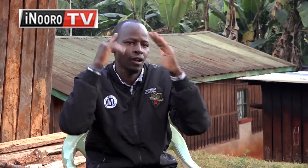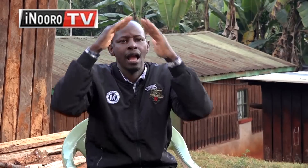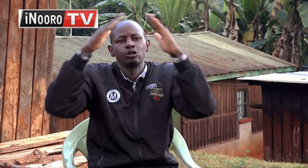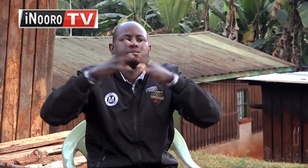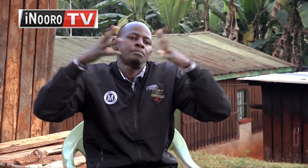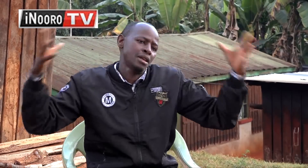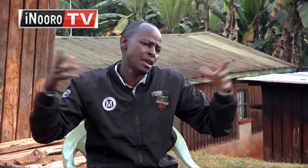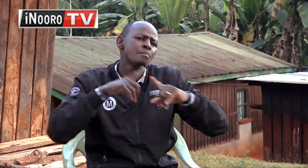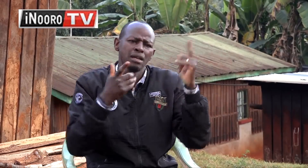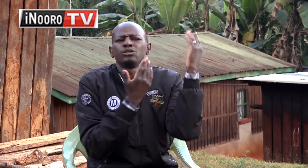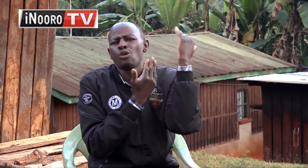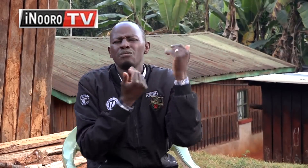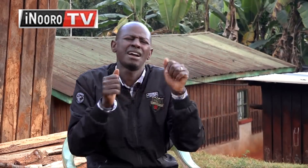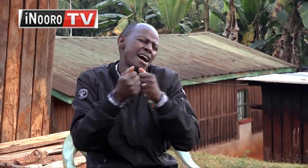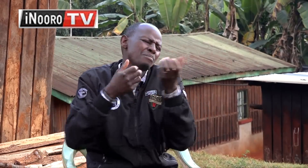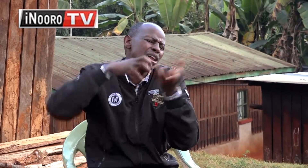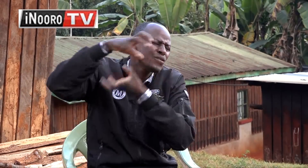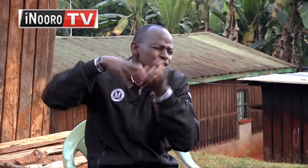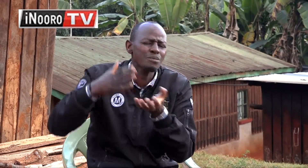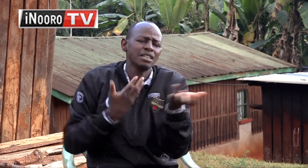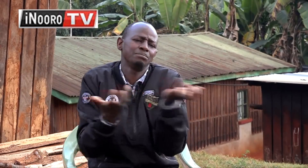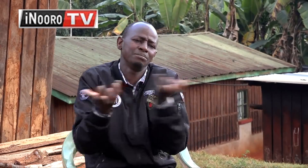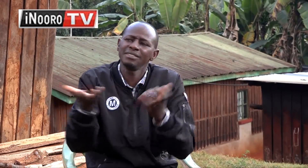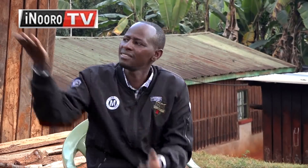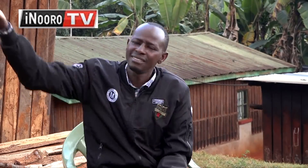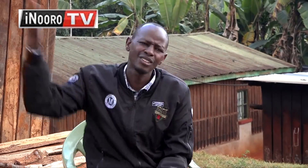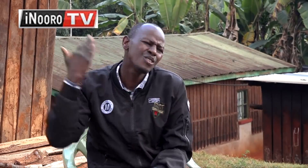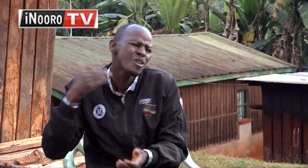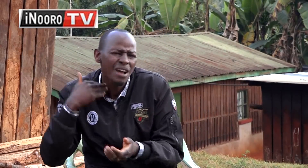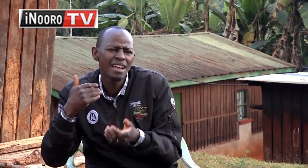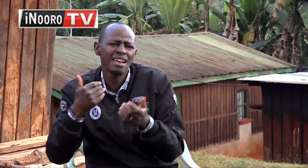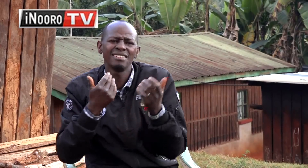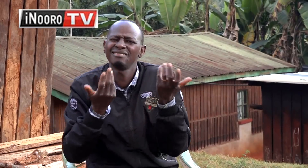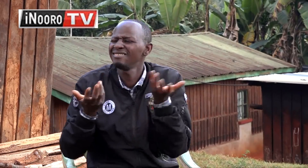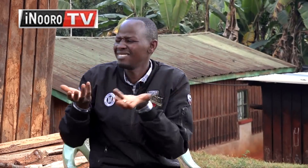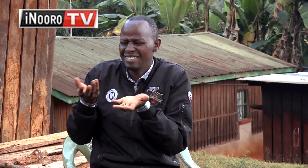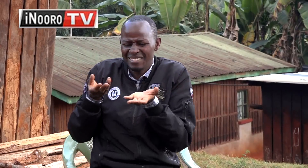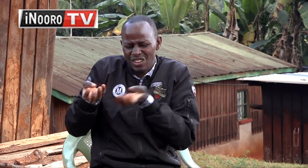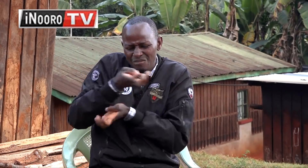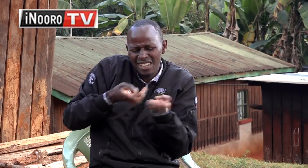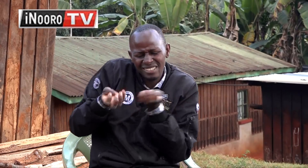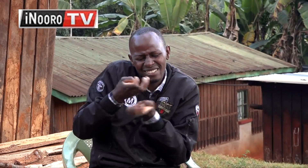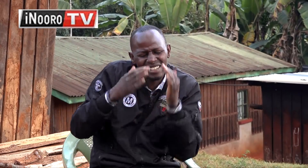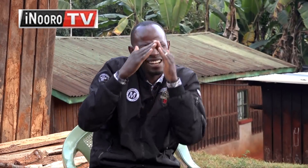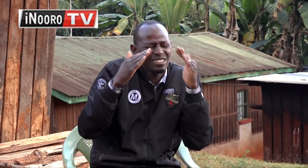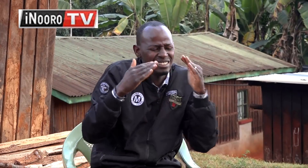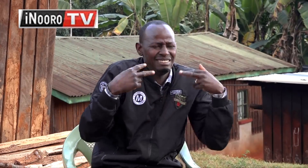Unaona riu tugeciria maybe no twake nyumba ringi permanent, na riu ningi ni uraigua ningi tweciria tukirie biacara nayo